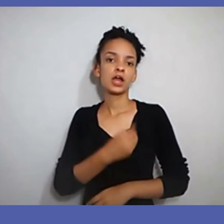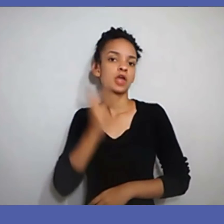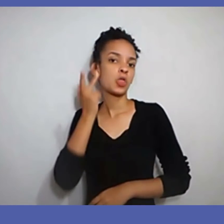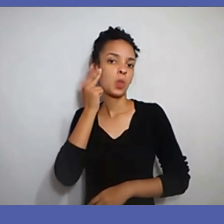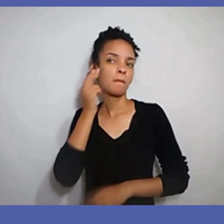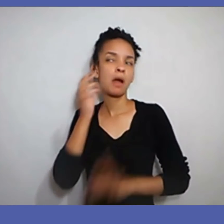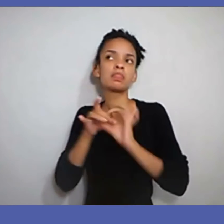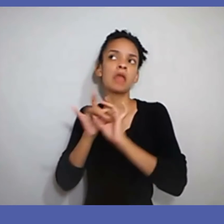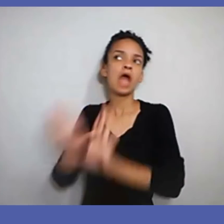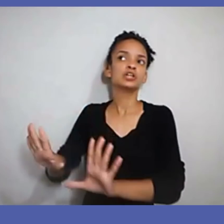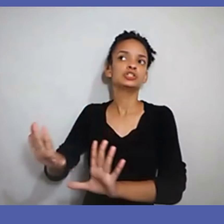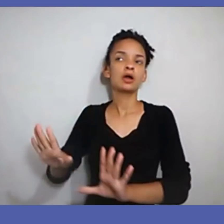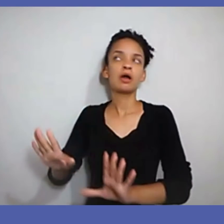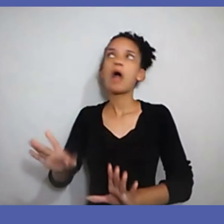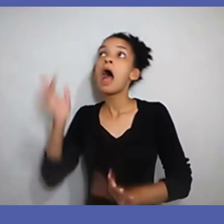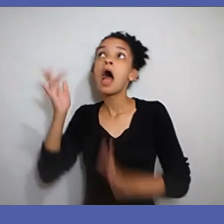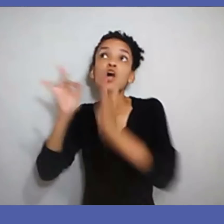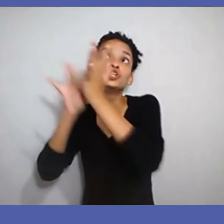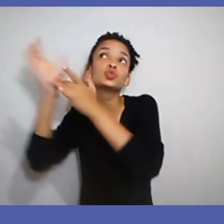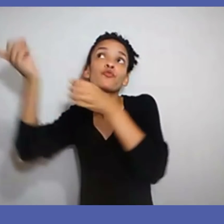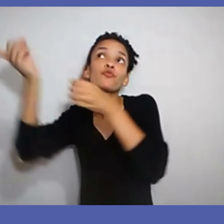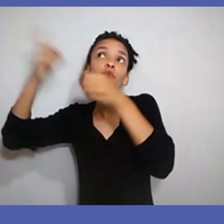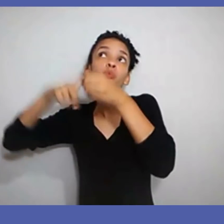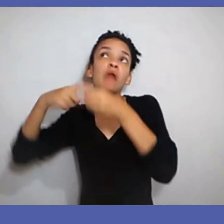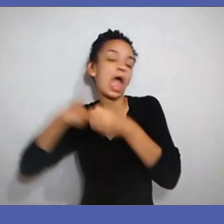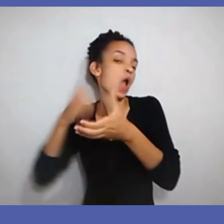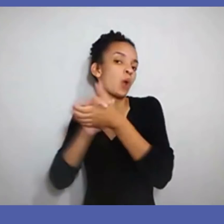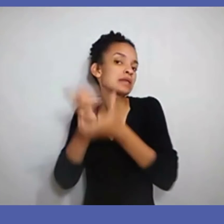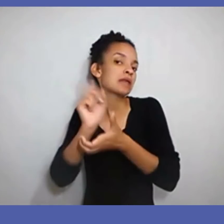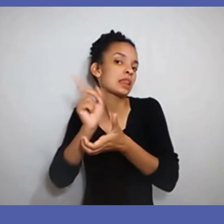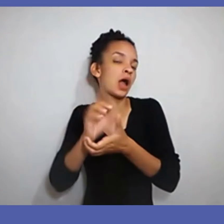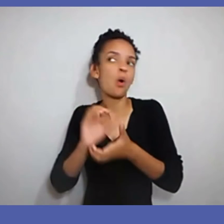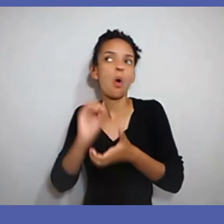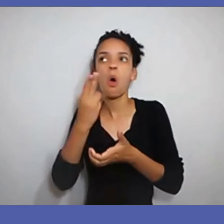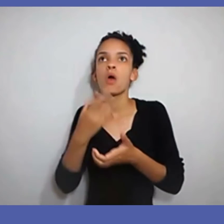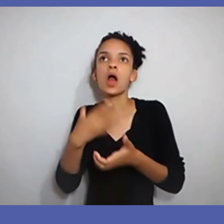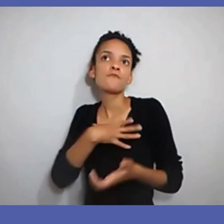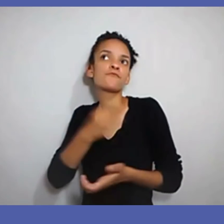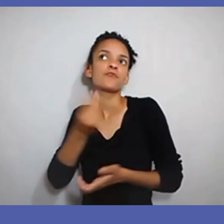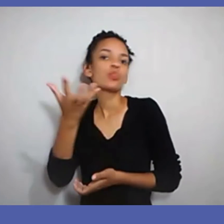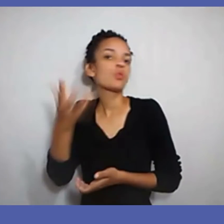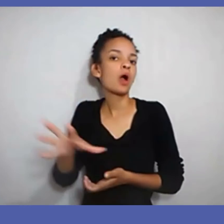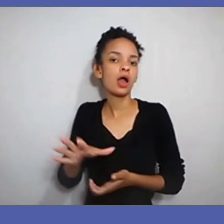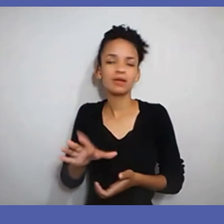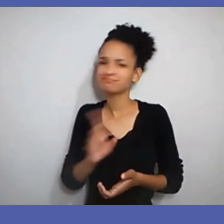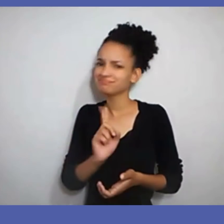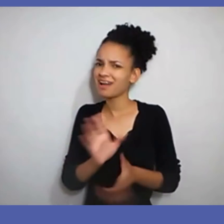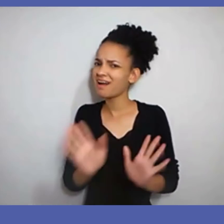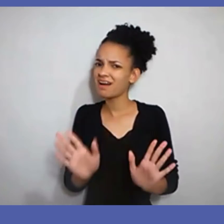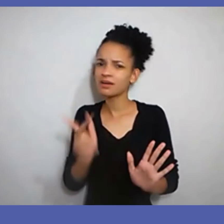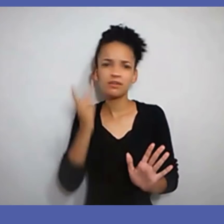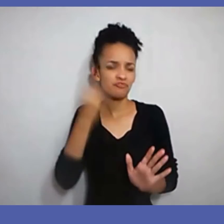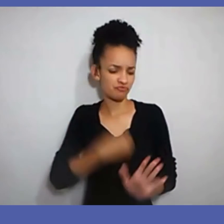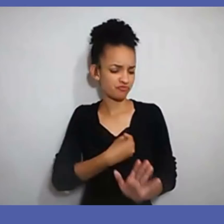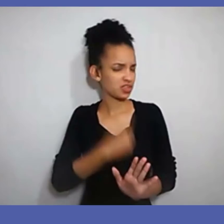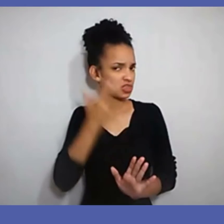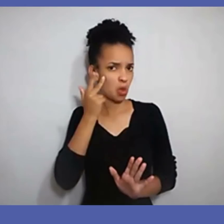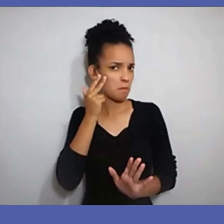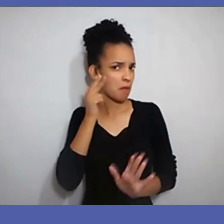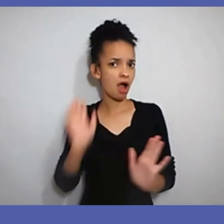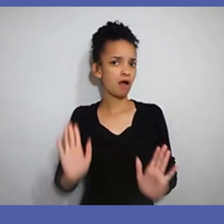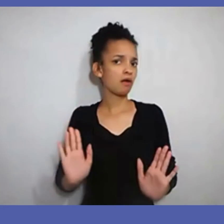me casar. Ou o senhor está voltando, então não vou ter filhos. Então, vida normal, tá bom? Vida normal.